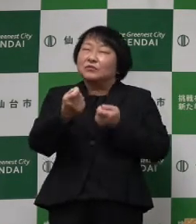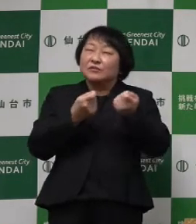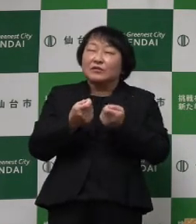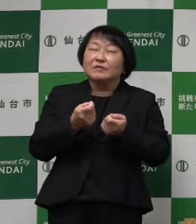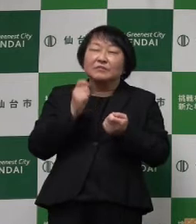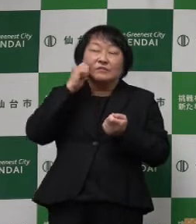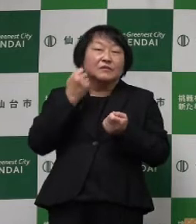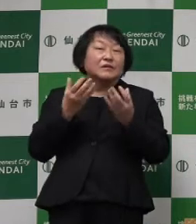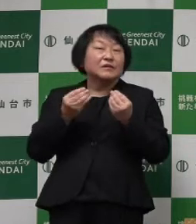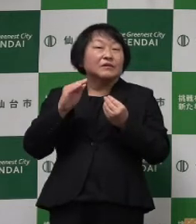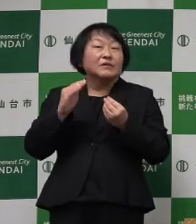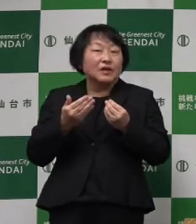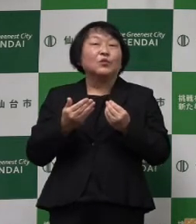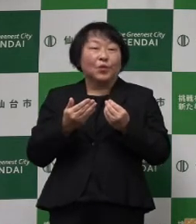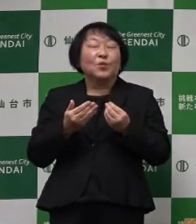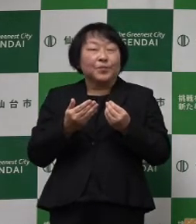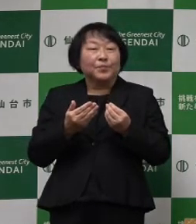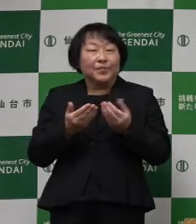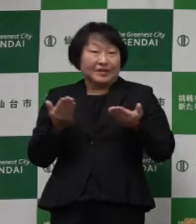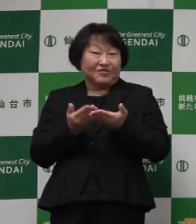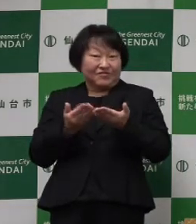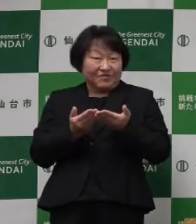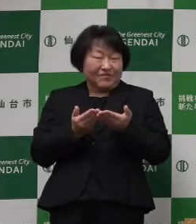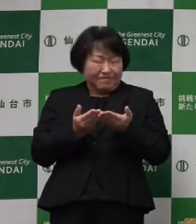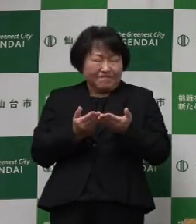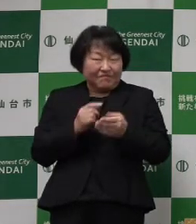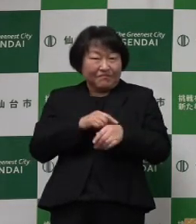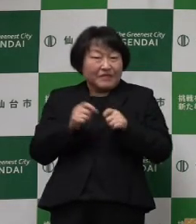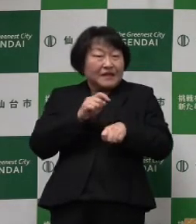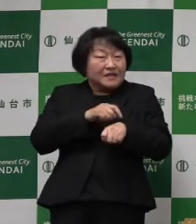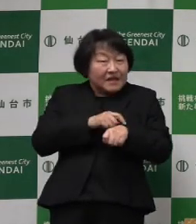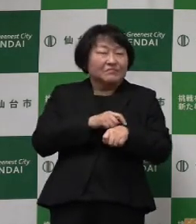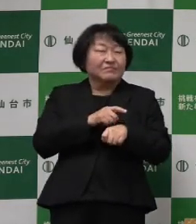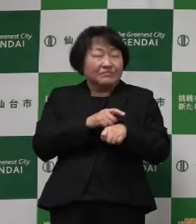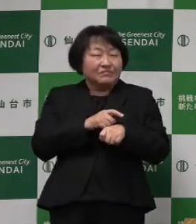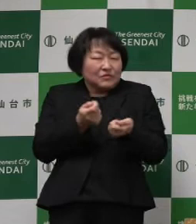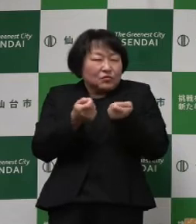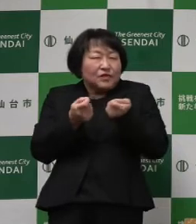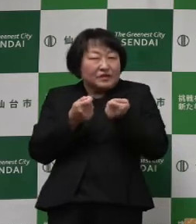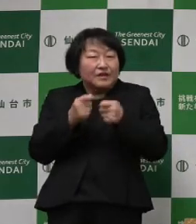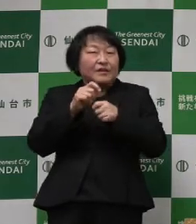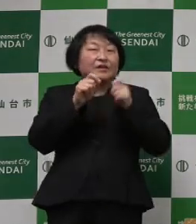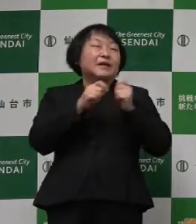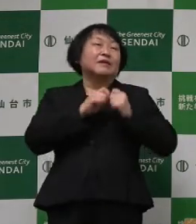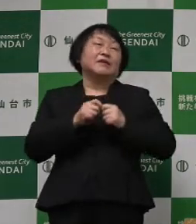ね、公務の合間を縫う形になりましたけれども、翌日になったということです。